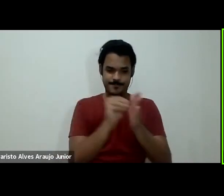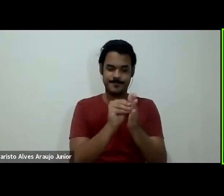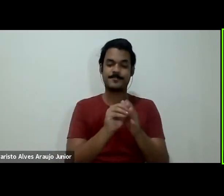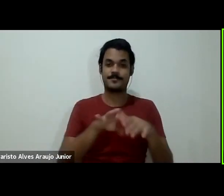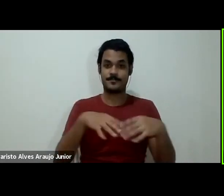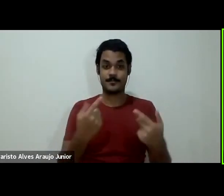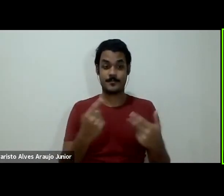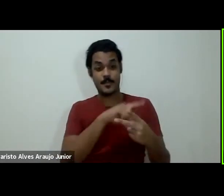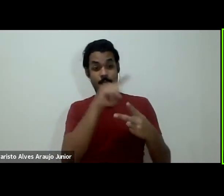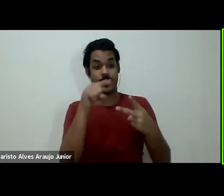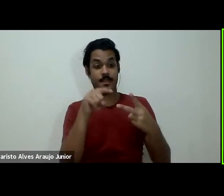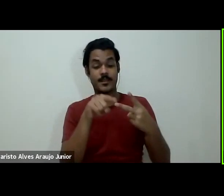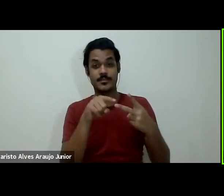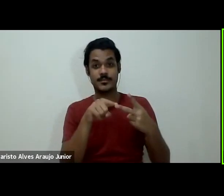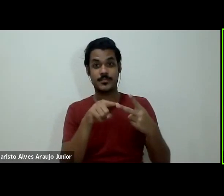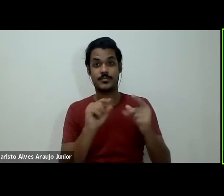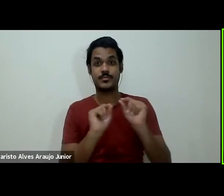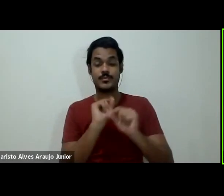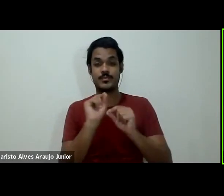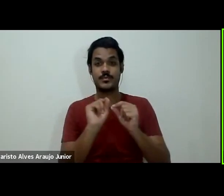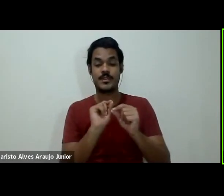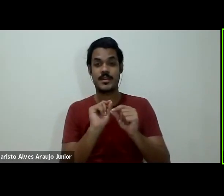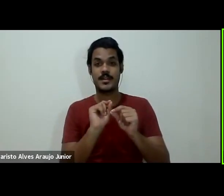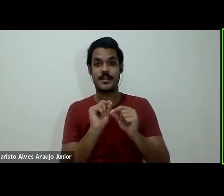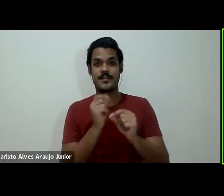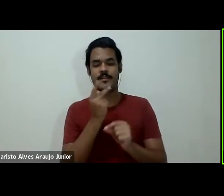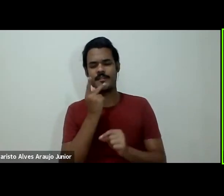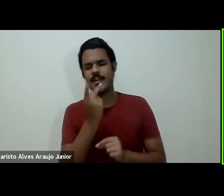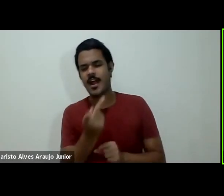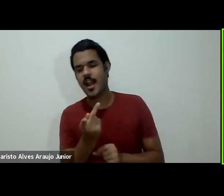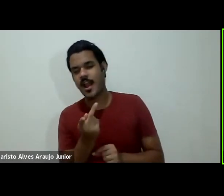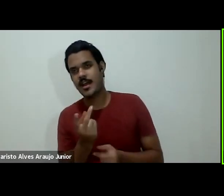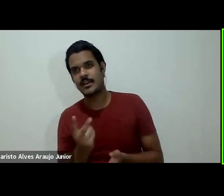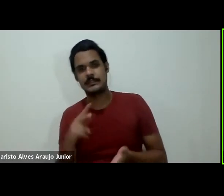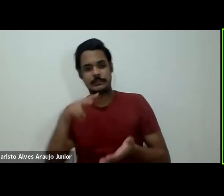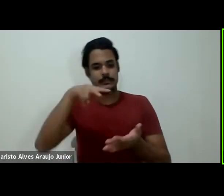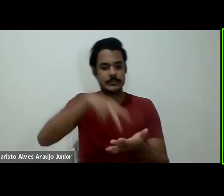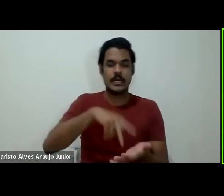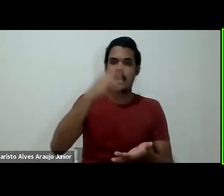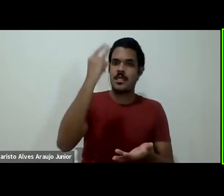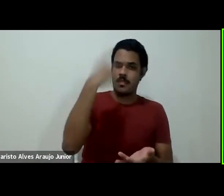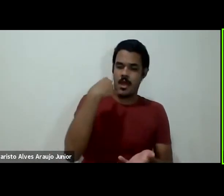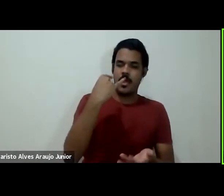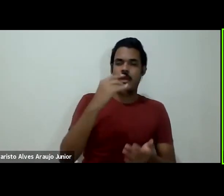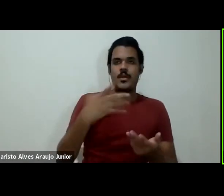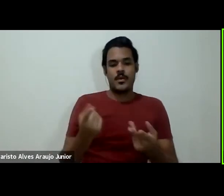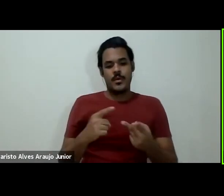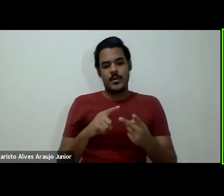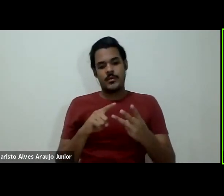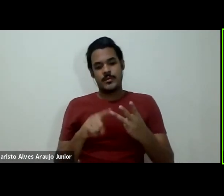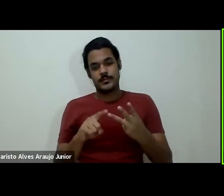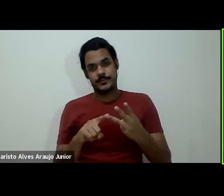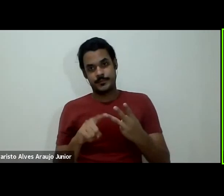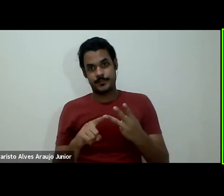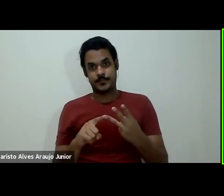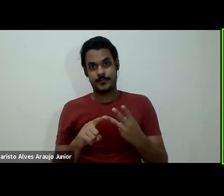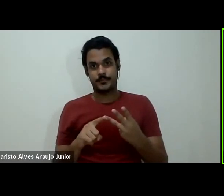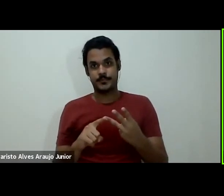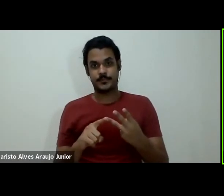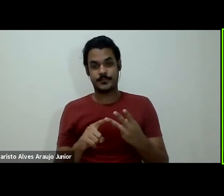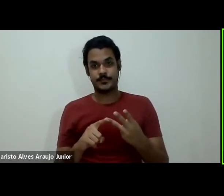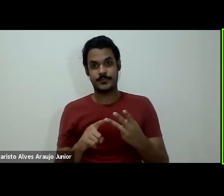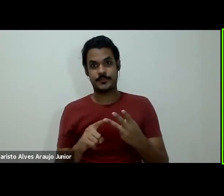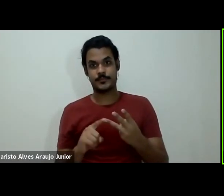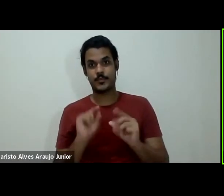em poder dizer aqui algumas palavras do lugar de quem é uma pessoa cega. Terceiro, em